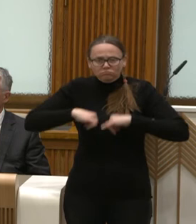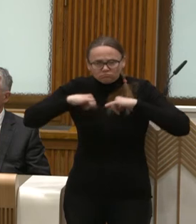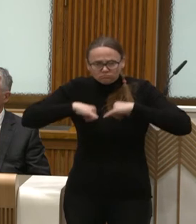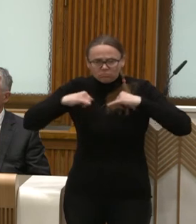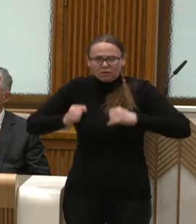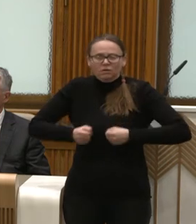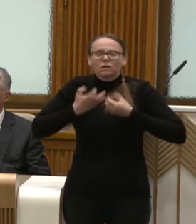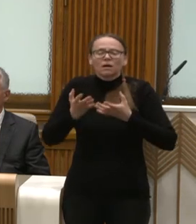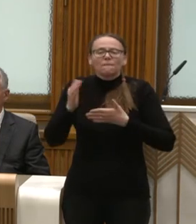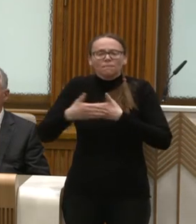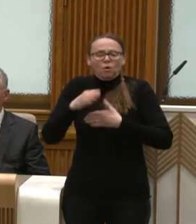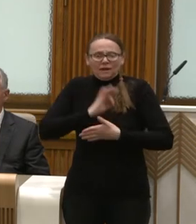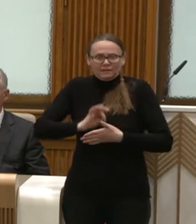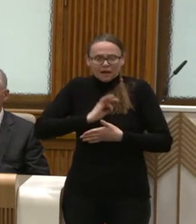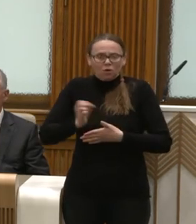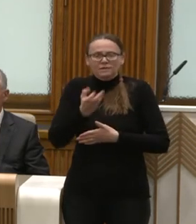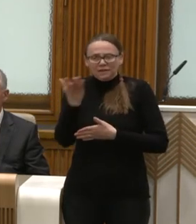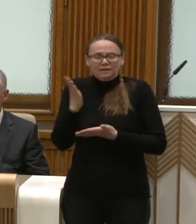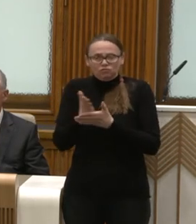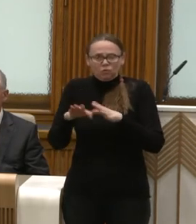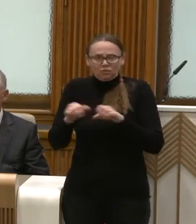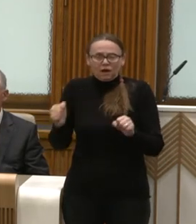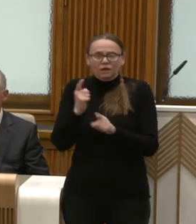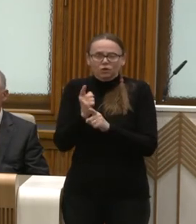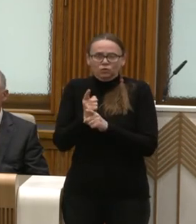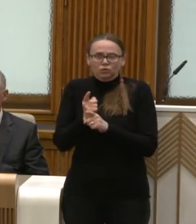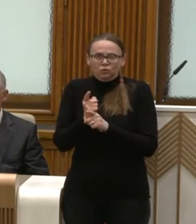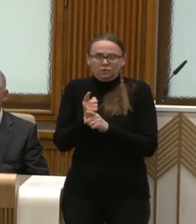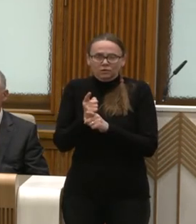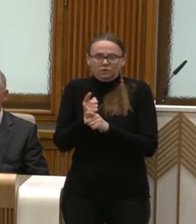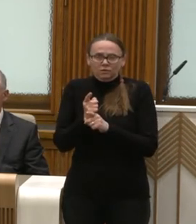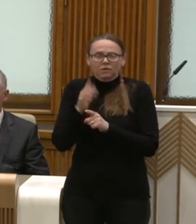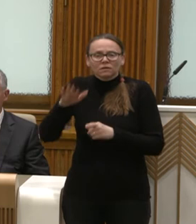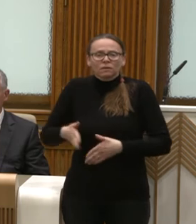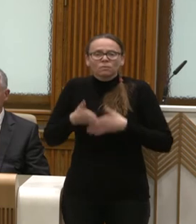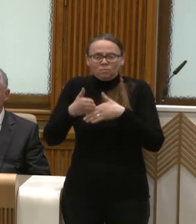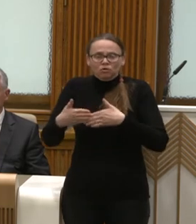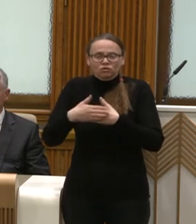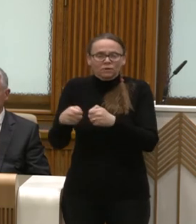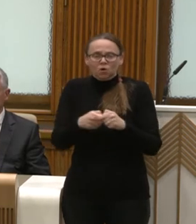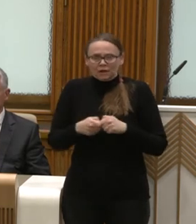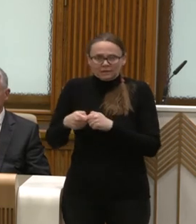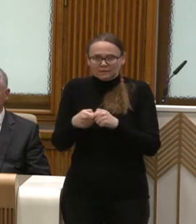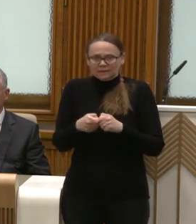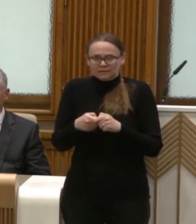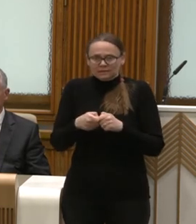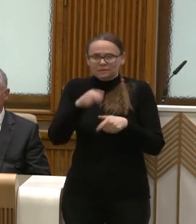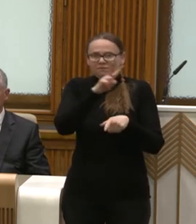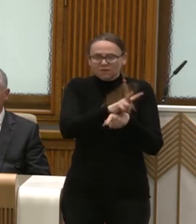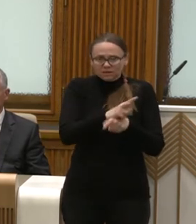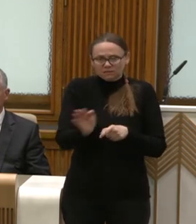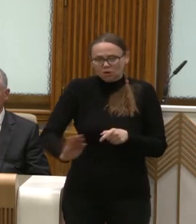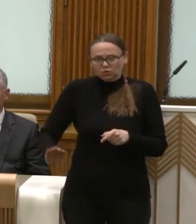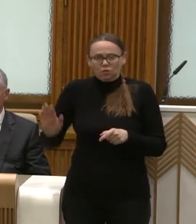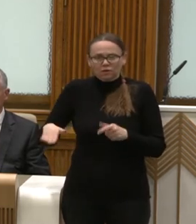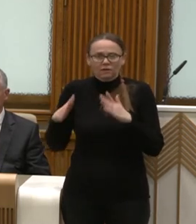poleg na nalogah, ne, s katerim se že ukvarjajo, tudi na pomoči pri organizaciji varstva otrok na